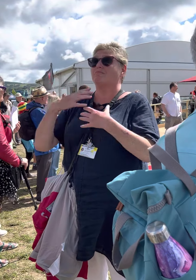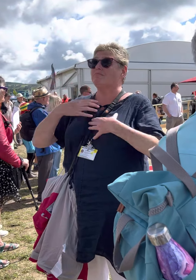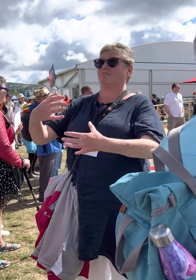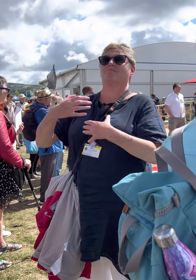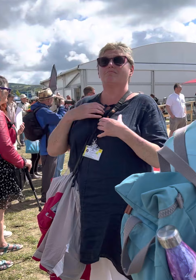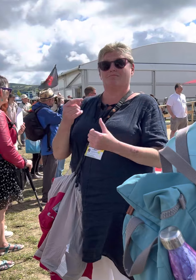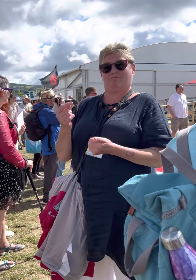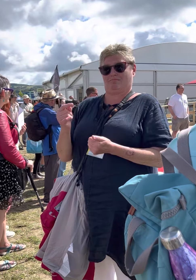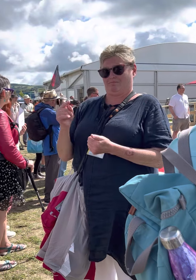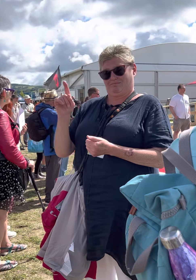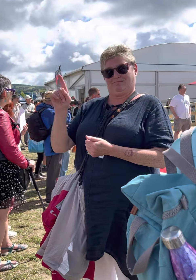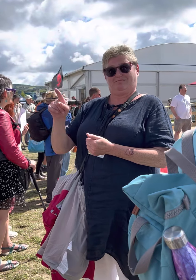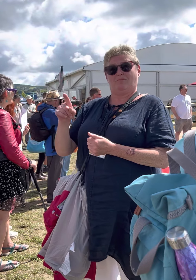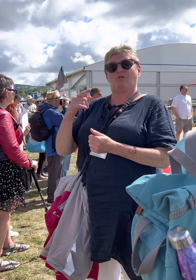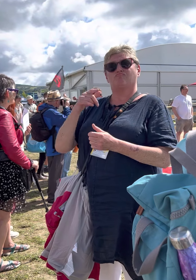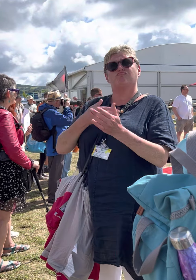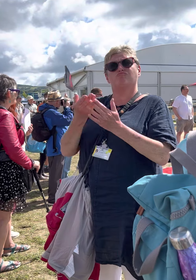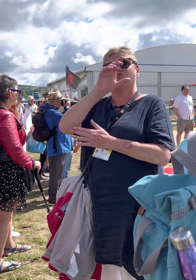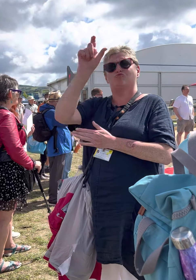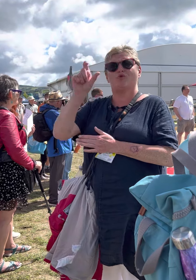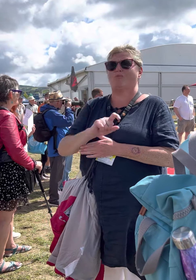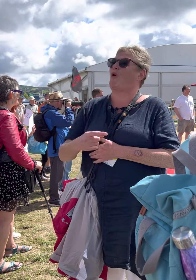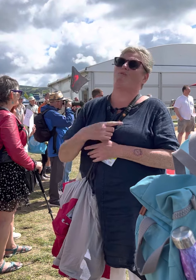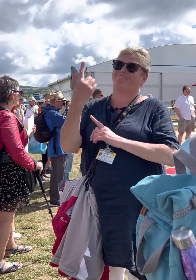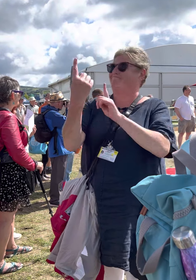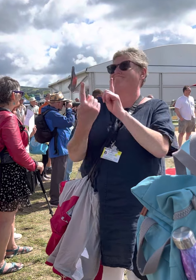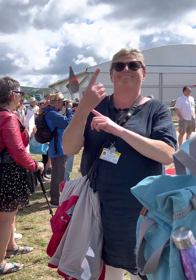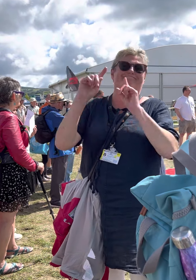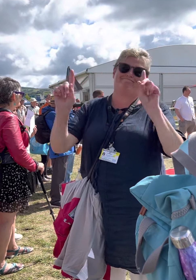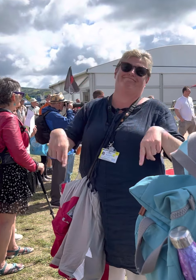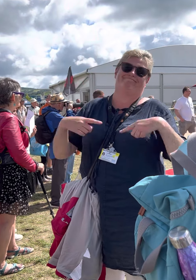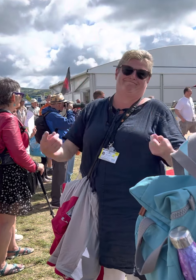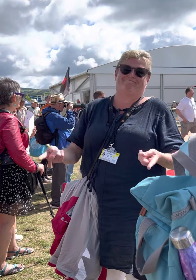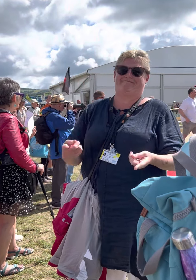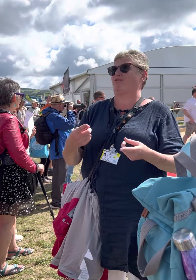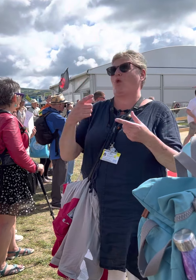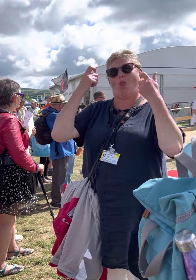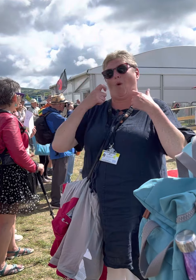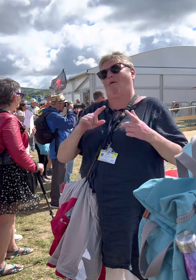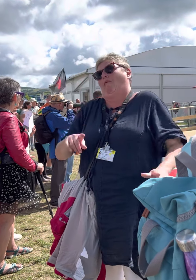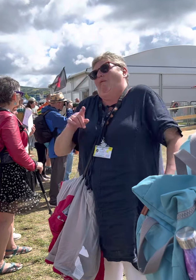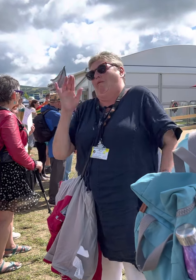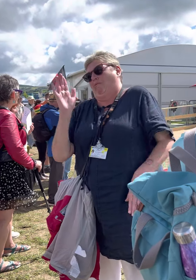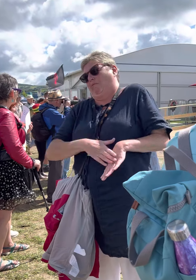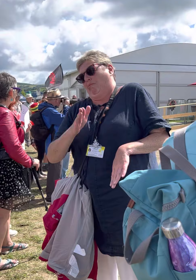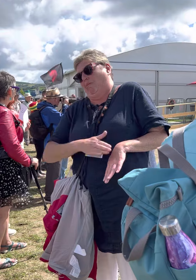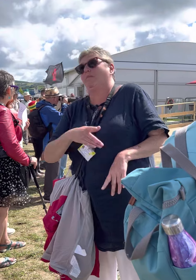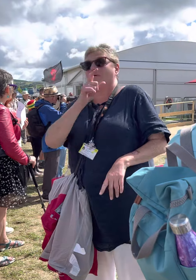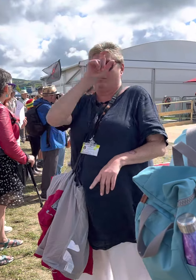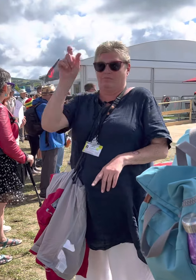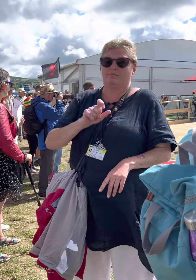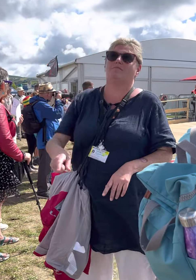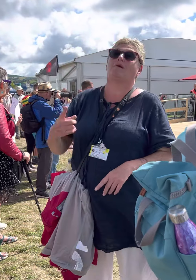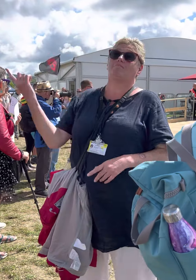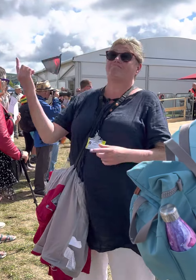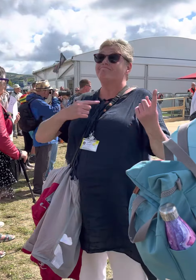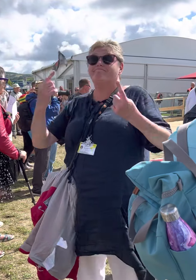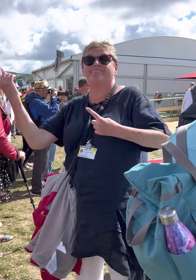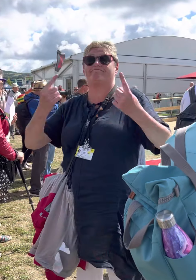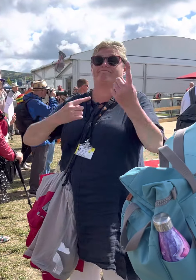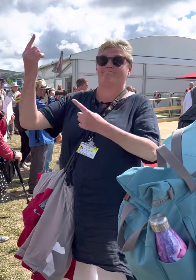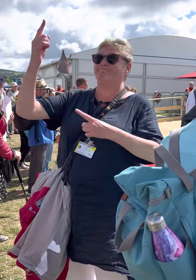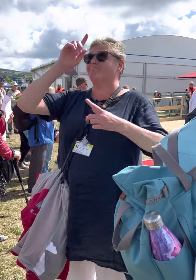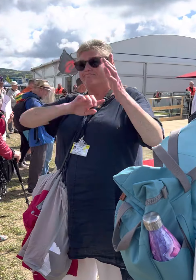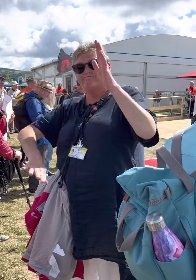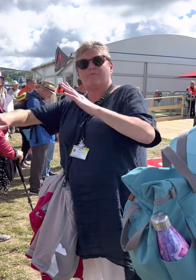anhygoel dros Zoom, nid yn bersonol achos fysa hwnna'n anghyfreithlon. Maen nhw'n dod o hyd a